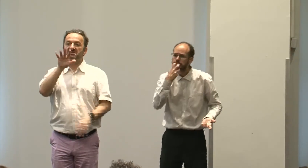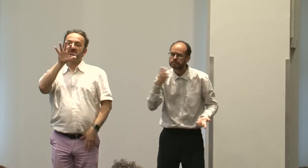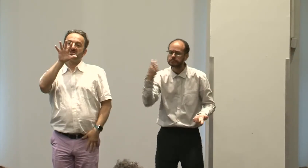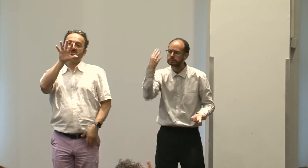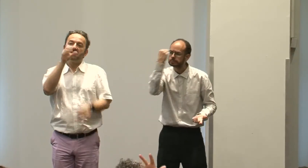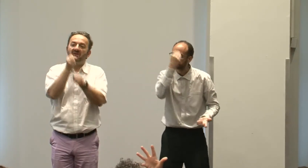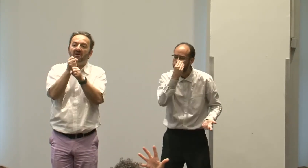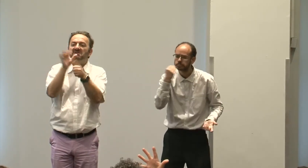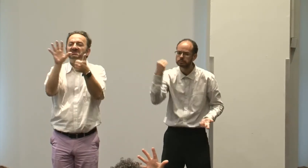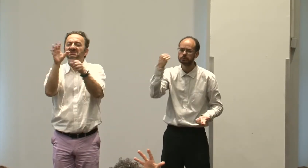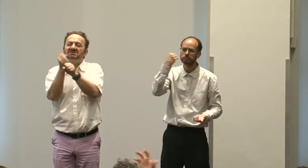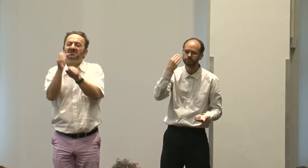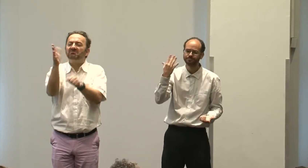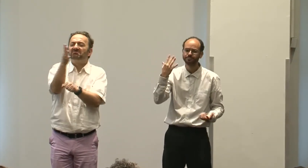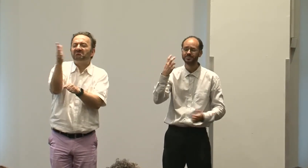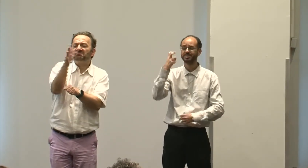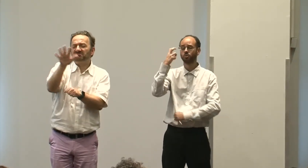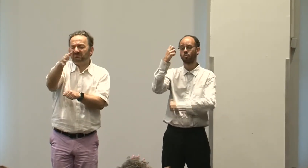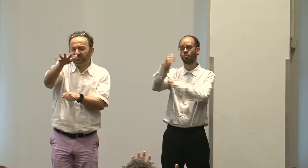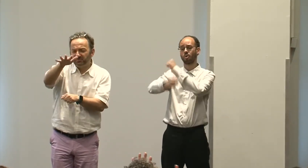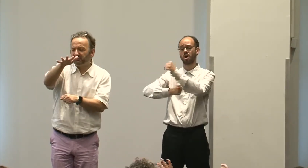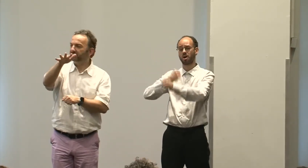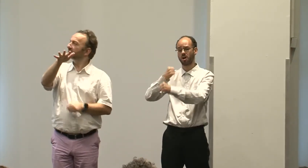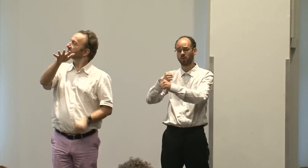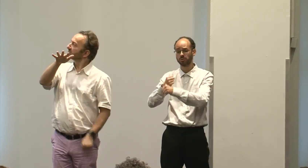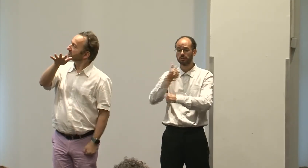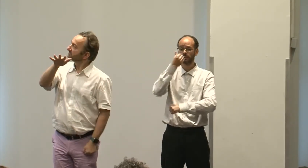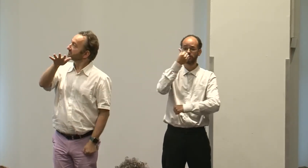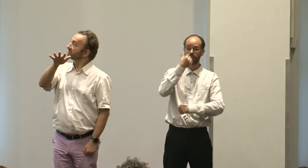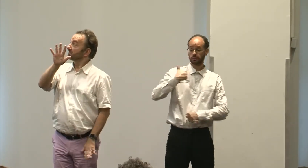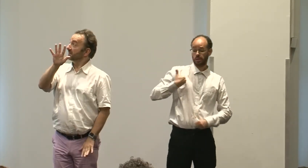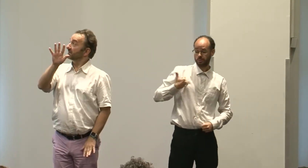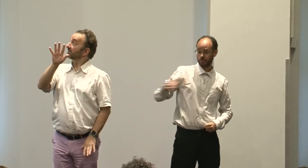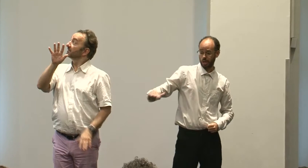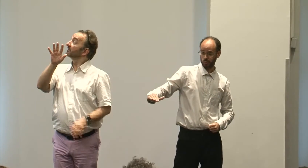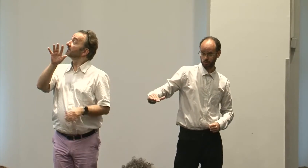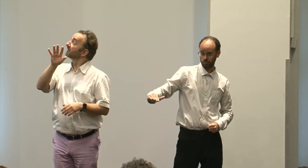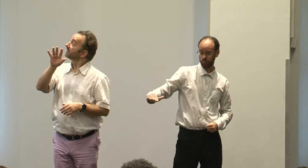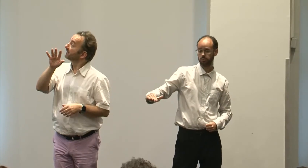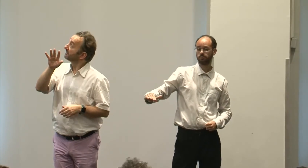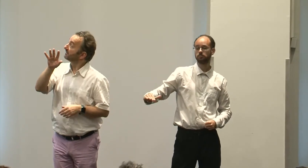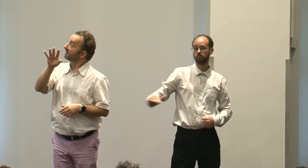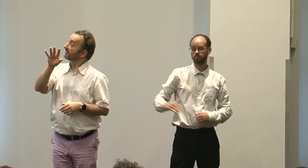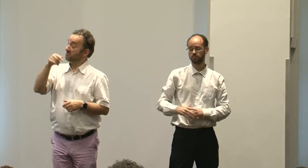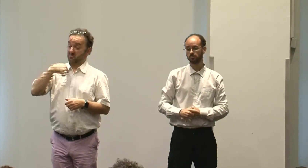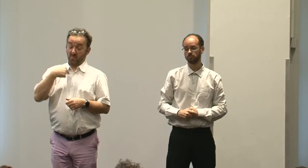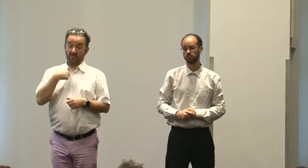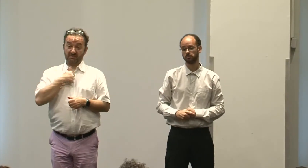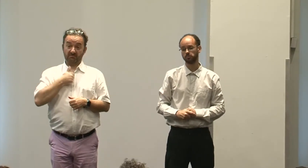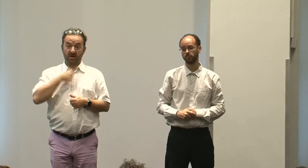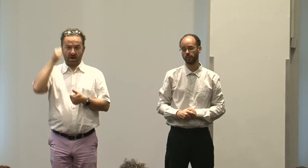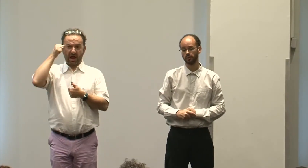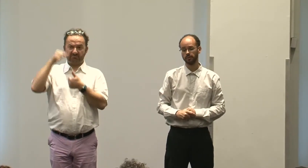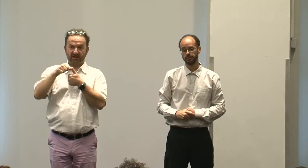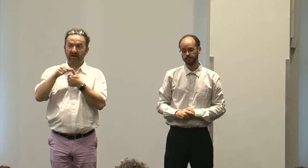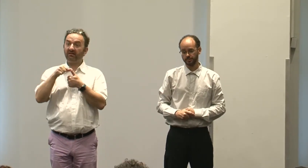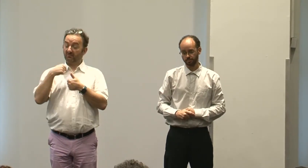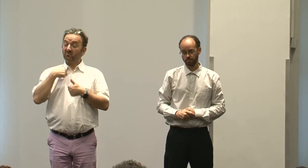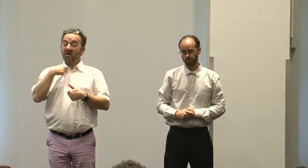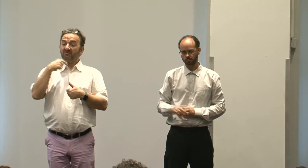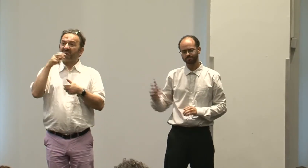Frequentava o fonoaudiólogo, que oralizava comigo durante muitos anos. Eu já estava com 6 anos de idade.